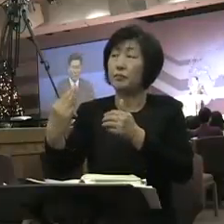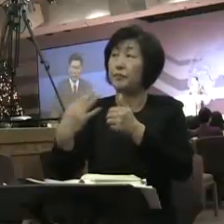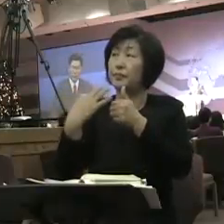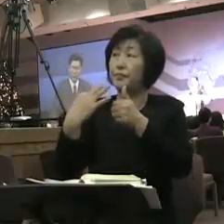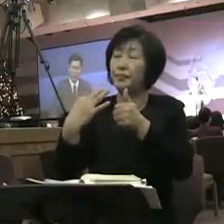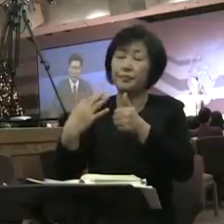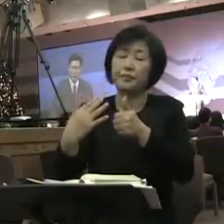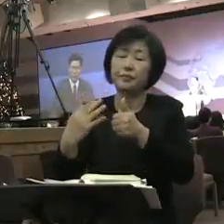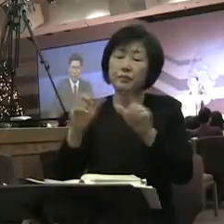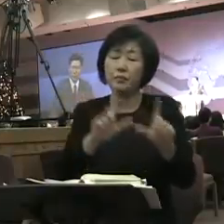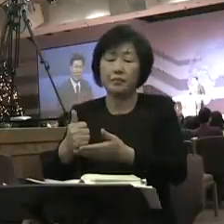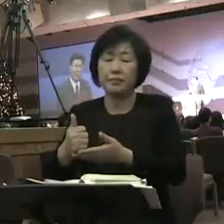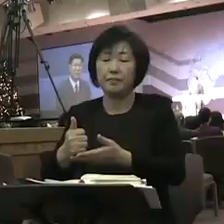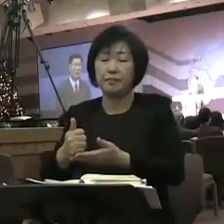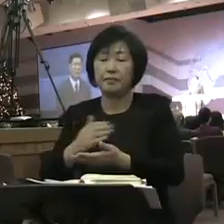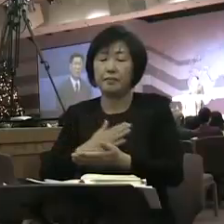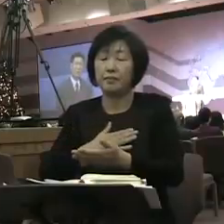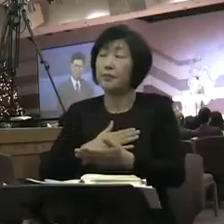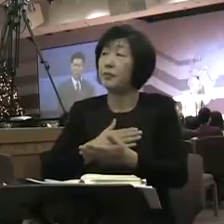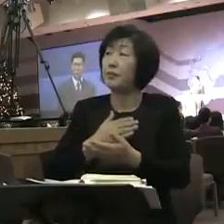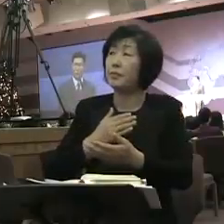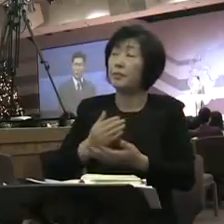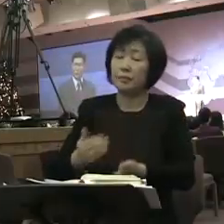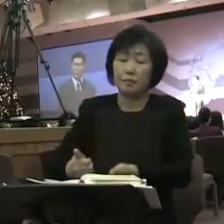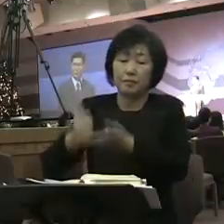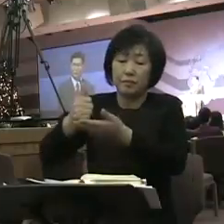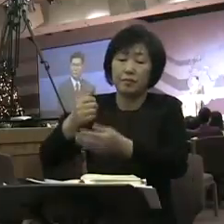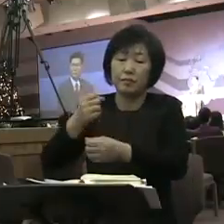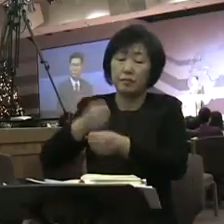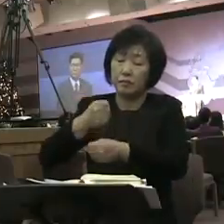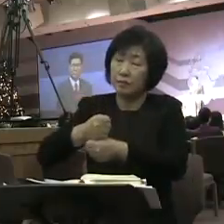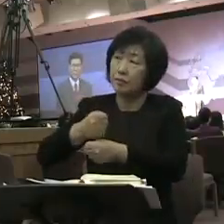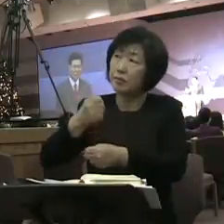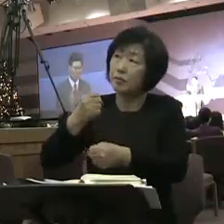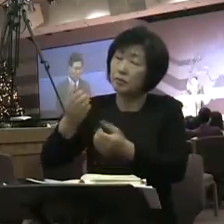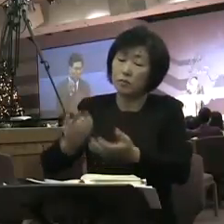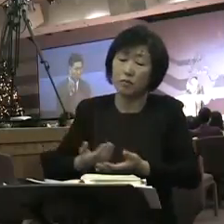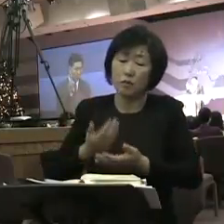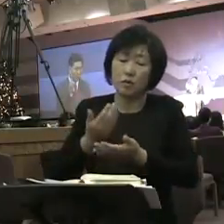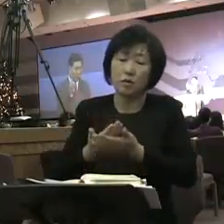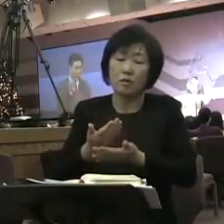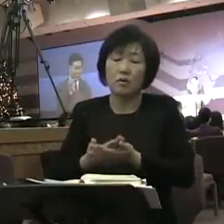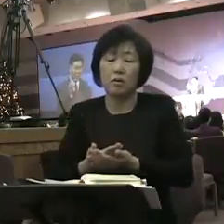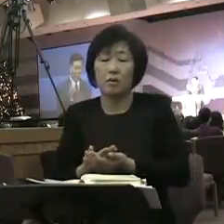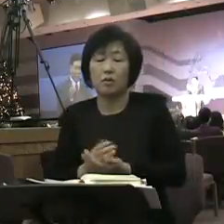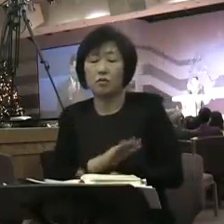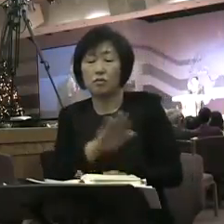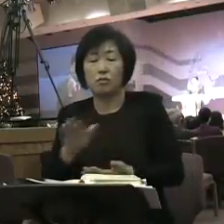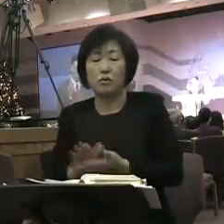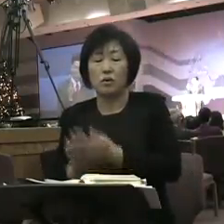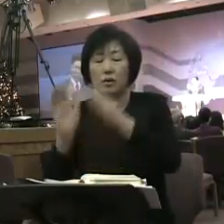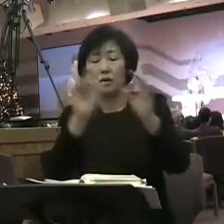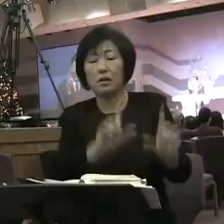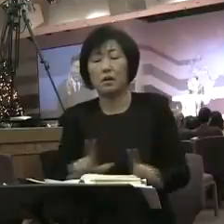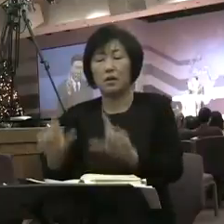그런 삶 속에서 하나님께서 만들어 주옵소서. 여러분 우리의